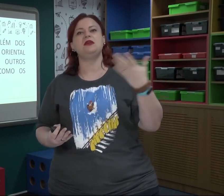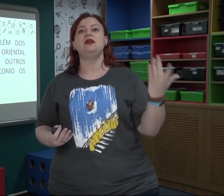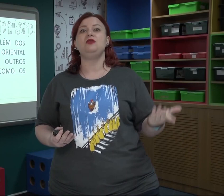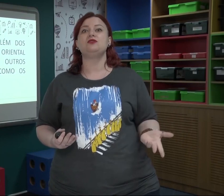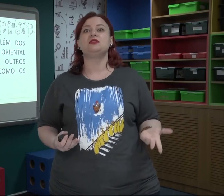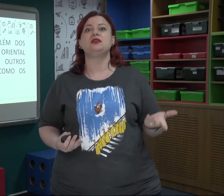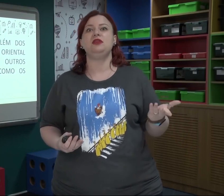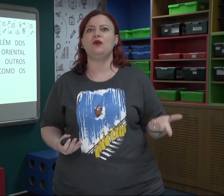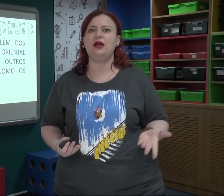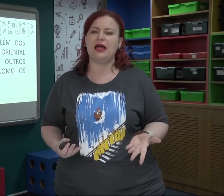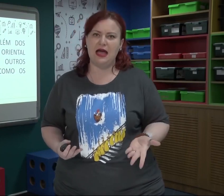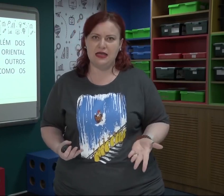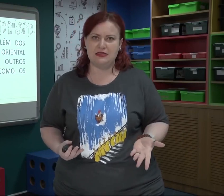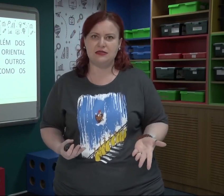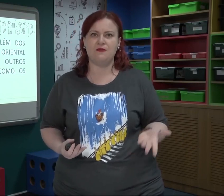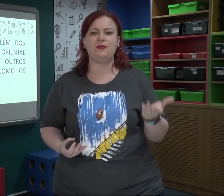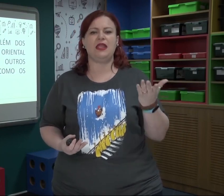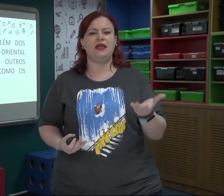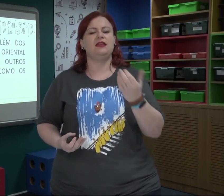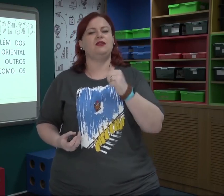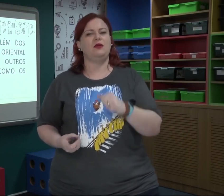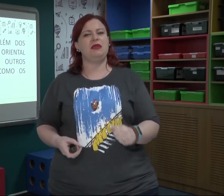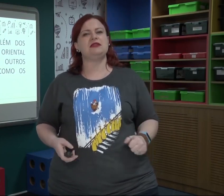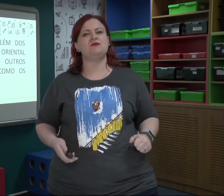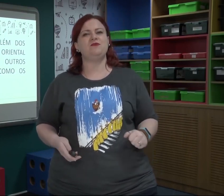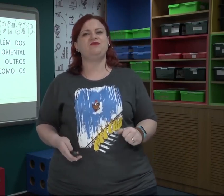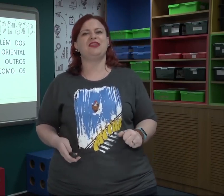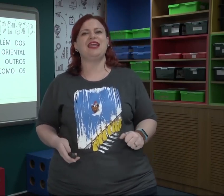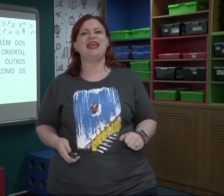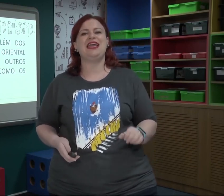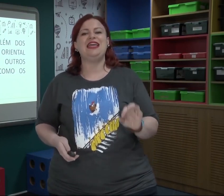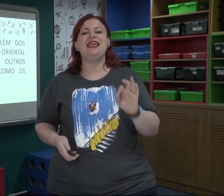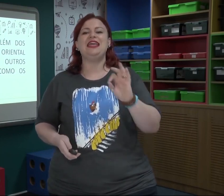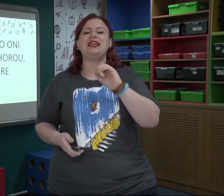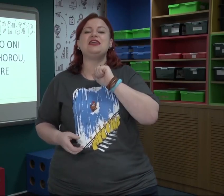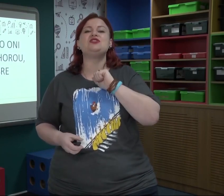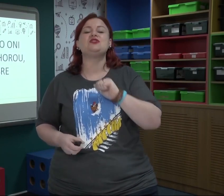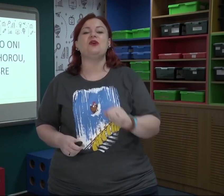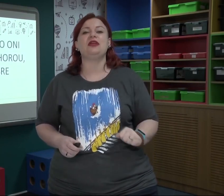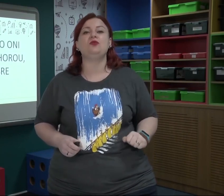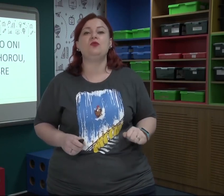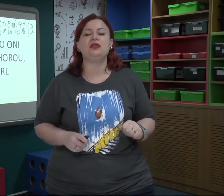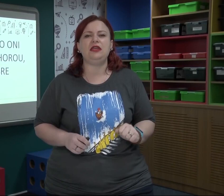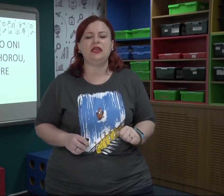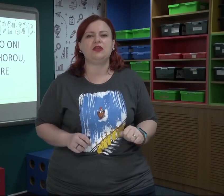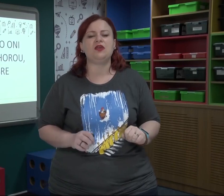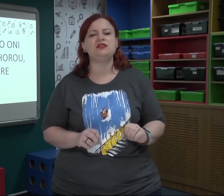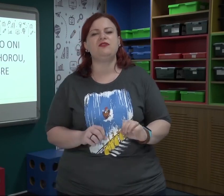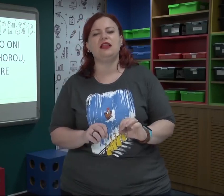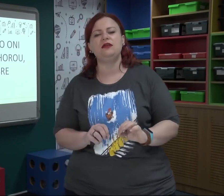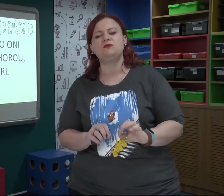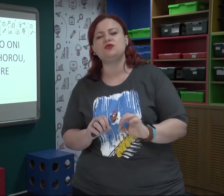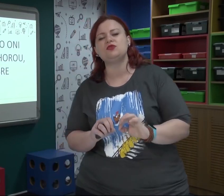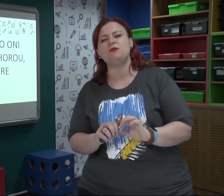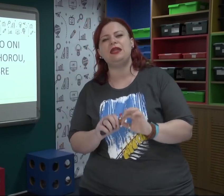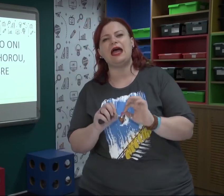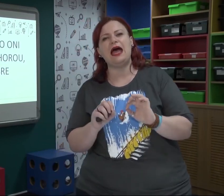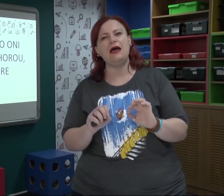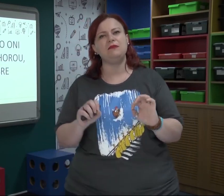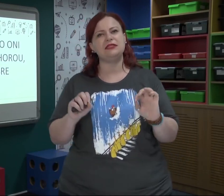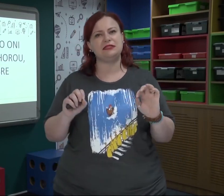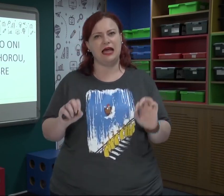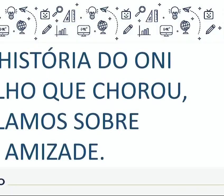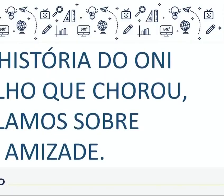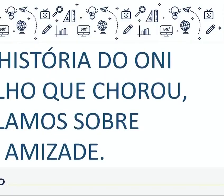os Onis e os Yokais. Não é mesmo? E na história do Oni, nós falamos